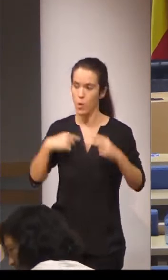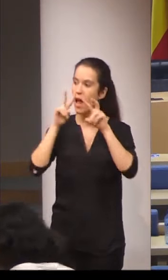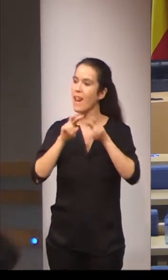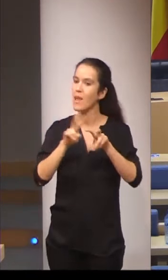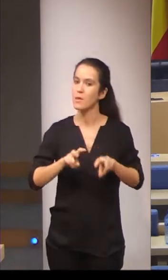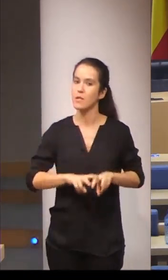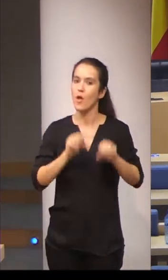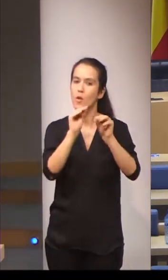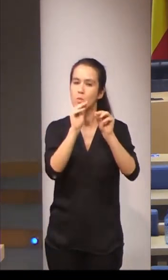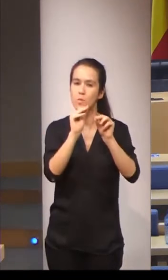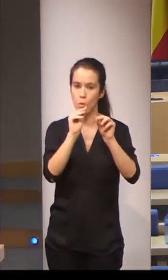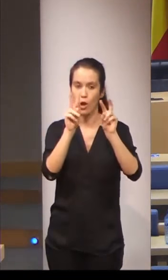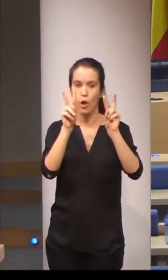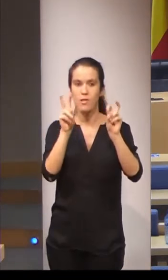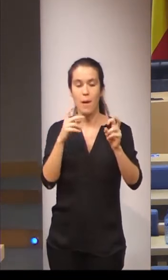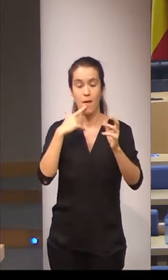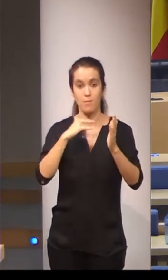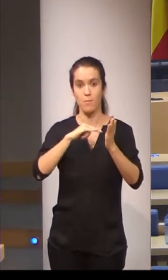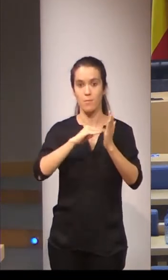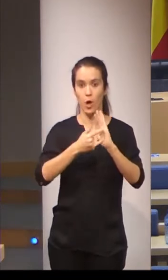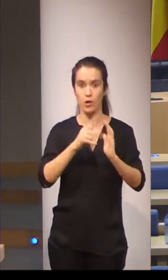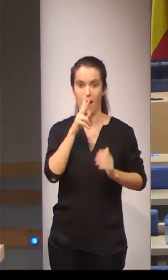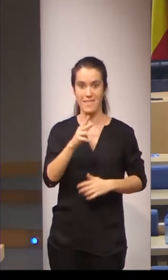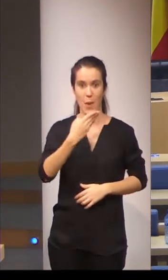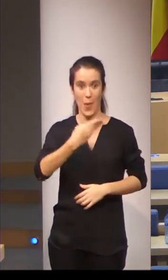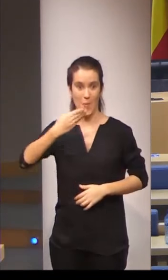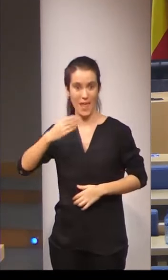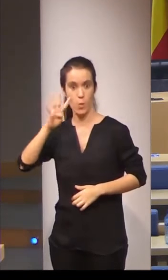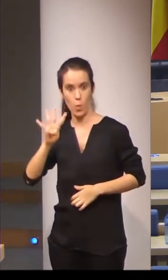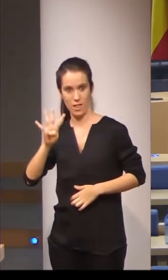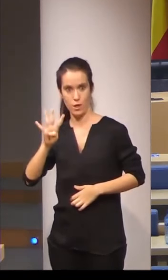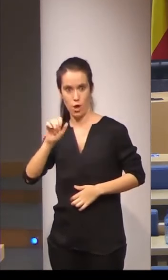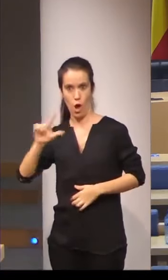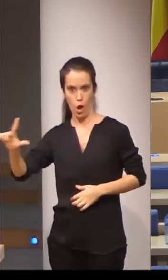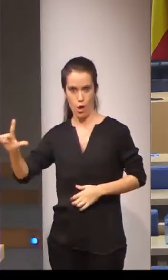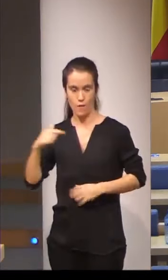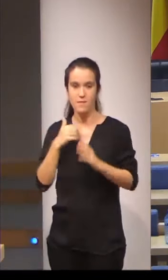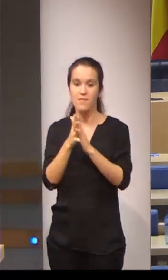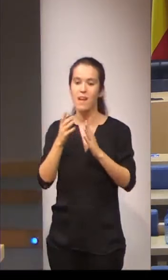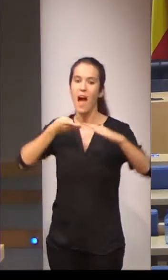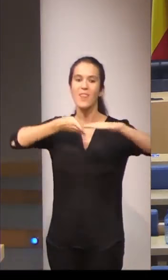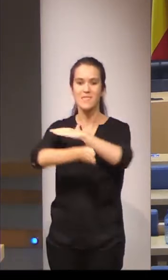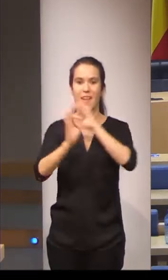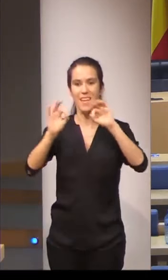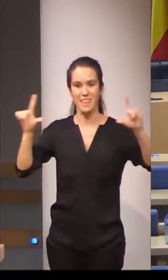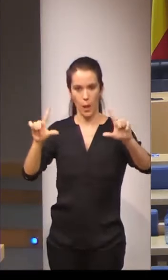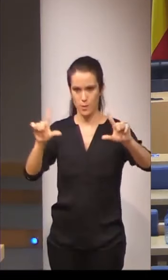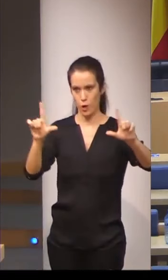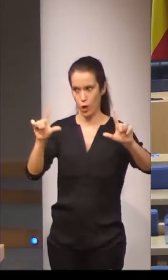en torno al proyecto HBB4All sobre accesibilidad de televisión